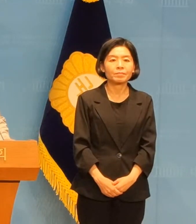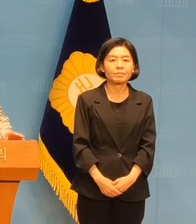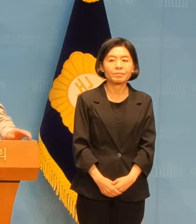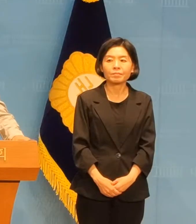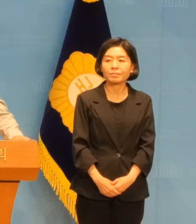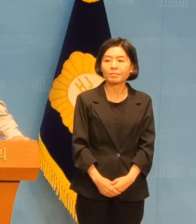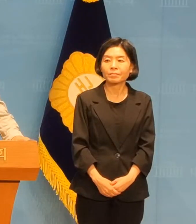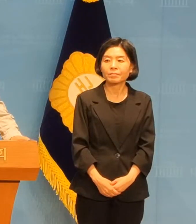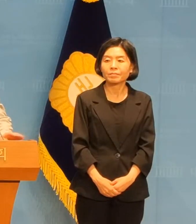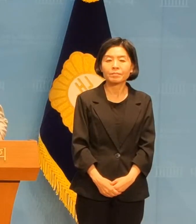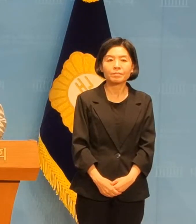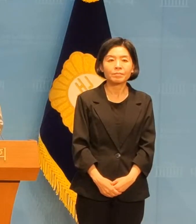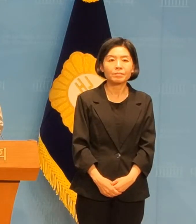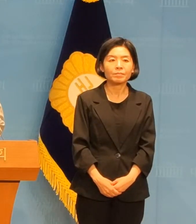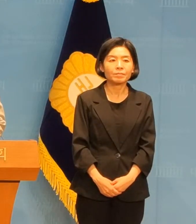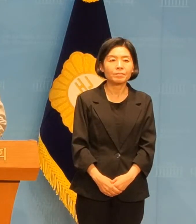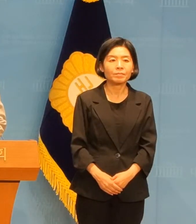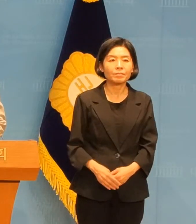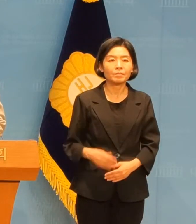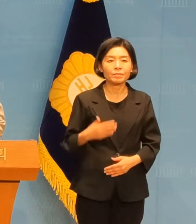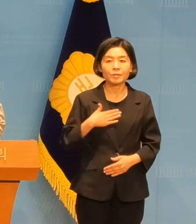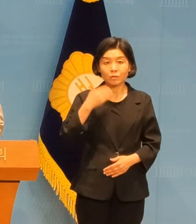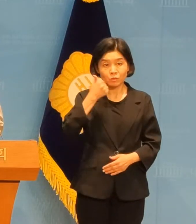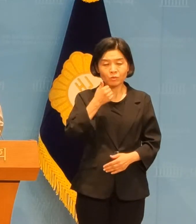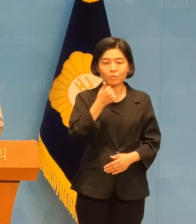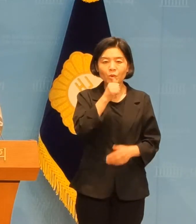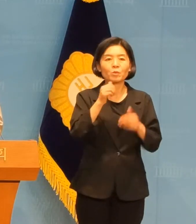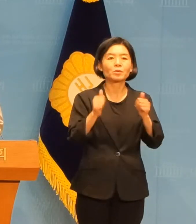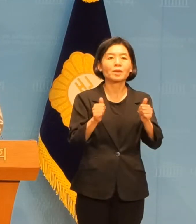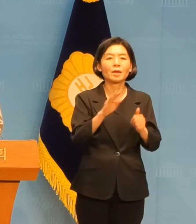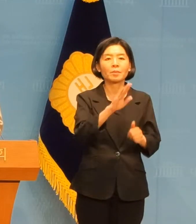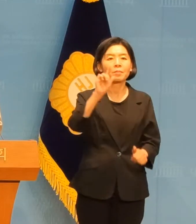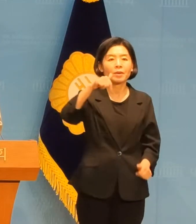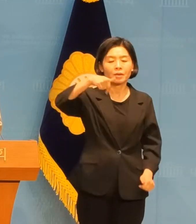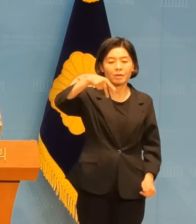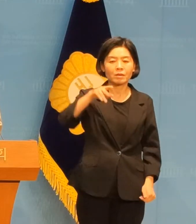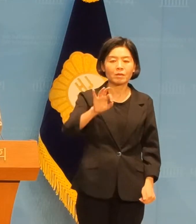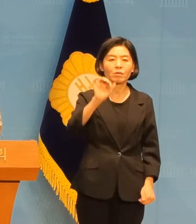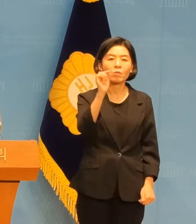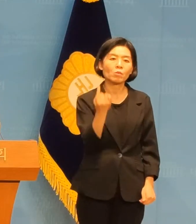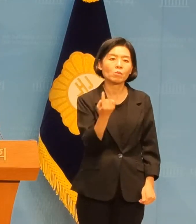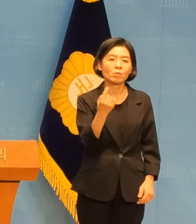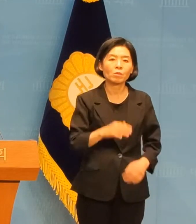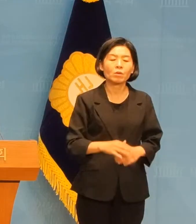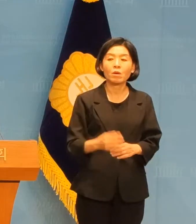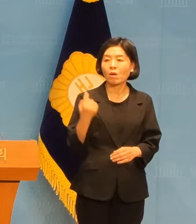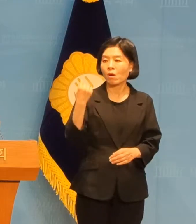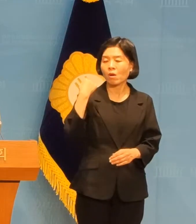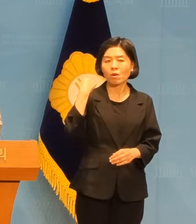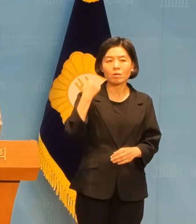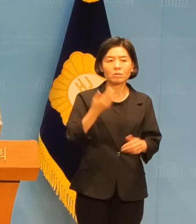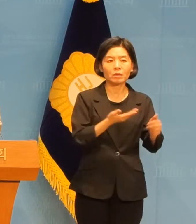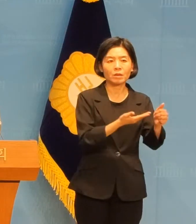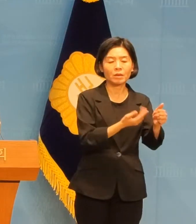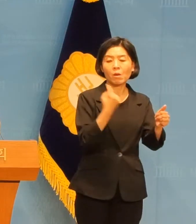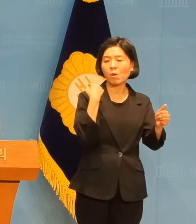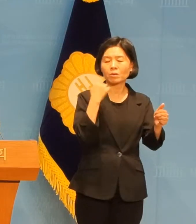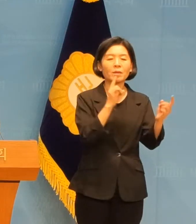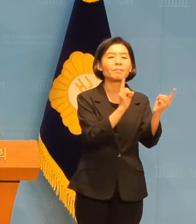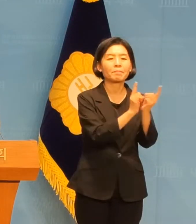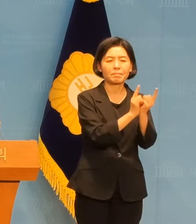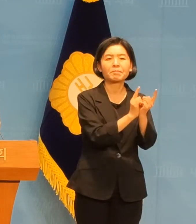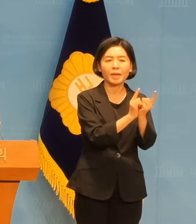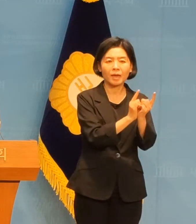네, 저는 변호사 박경호입니다. 제 소개가 늦었는데 어제 제가 고인을 만나서